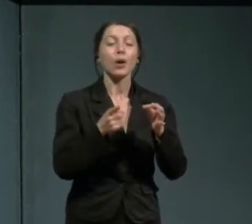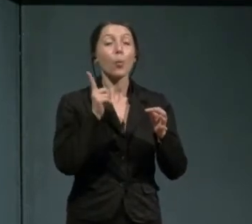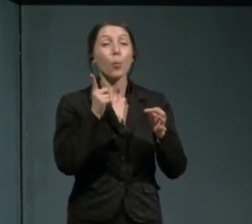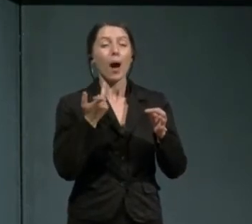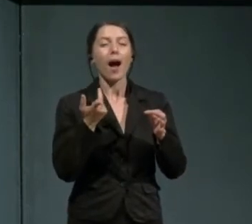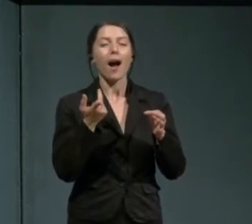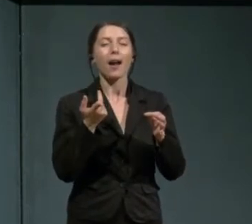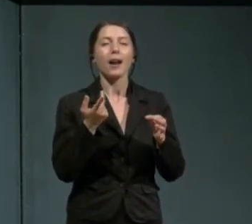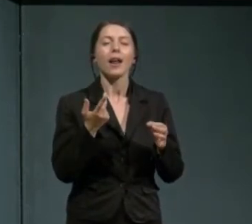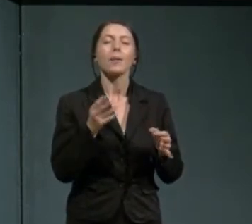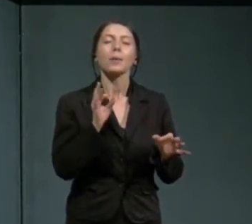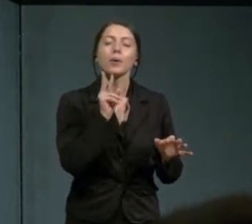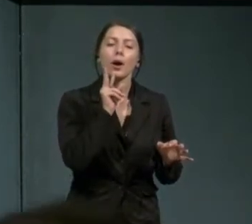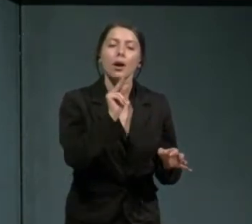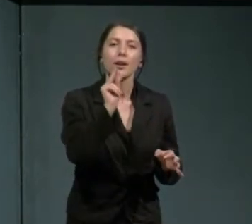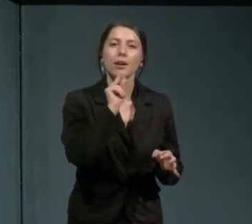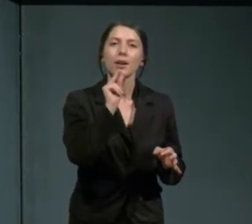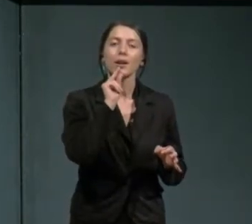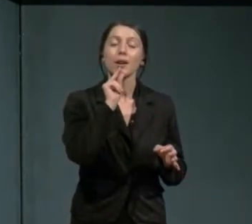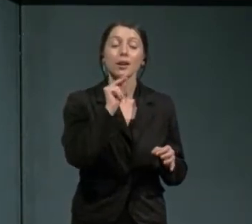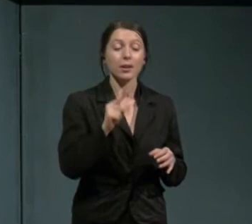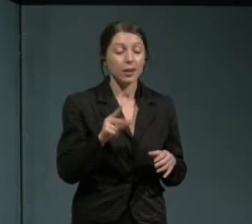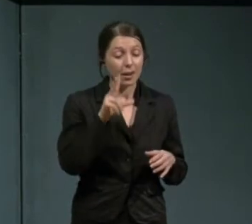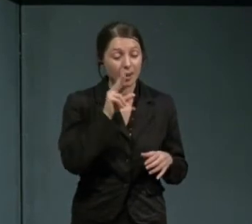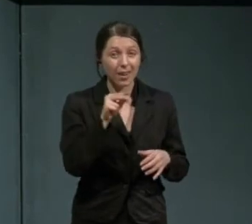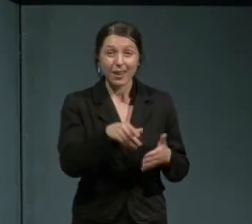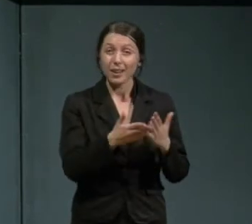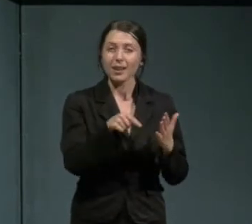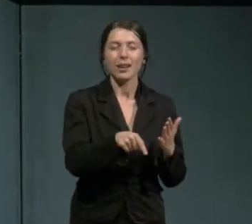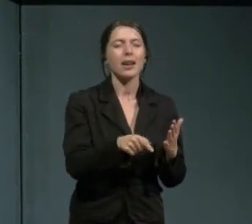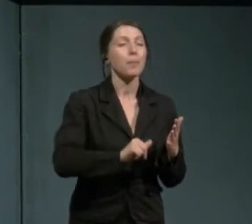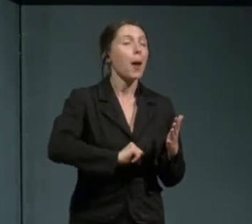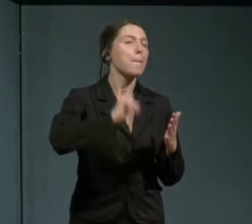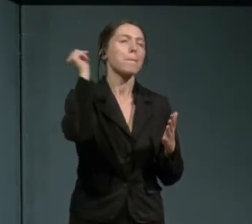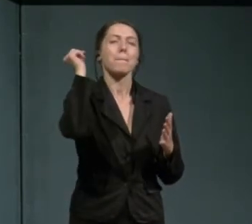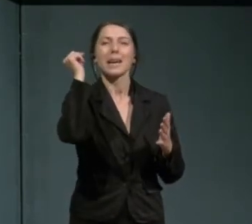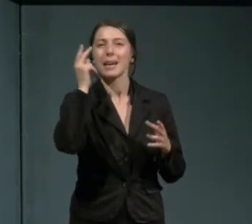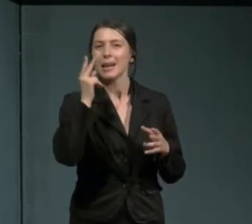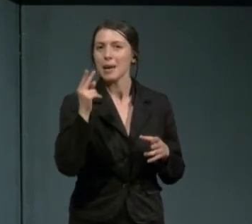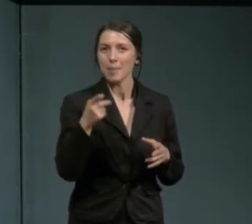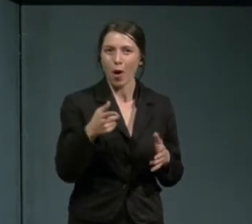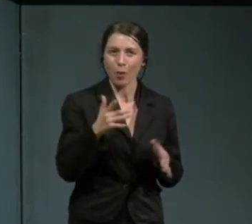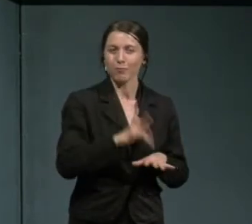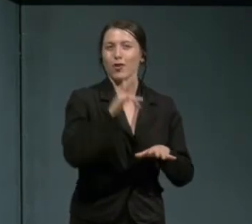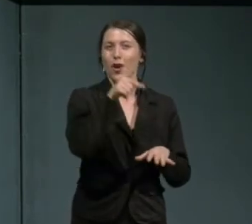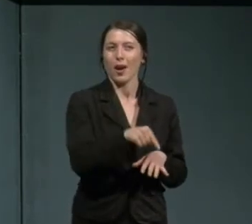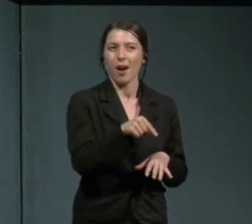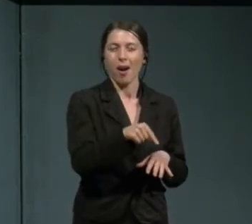dell'oralità che in questo libro è presente per la prima volta nel mio lavoro